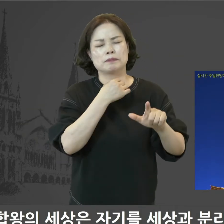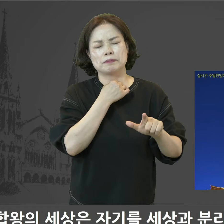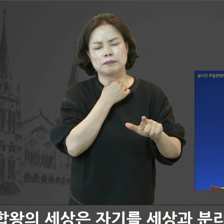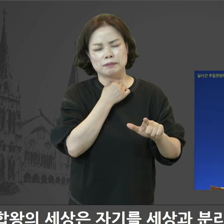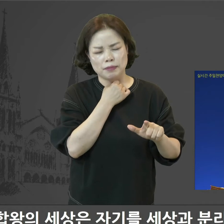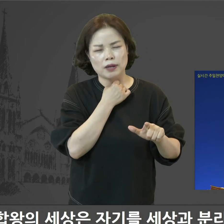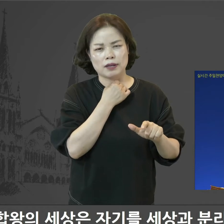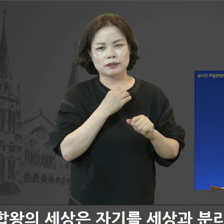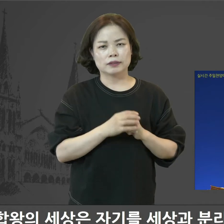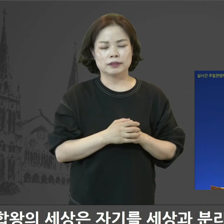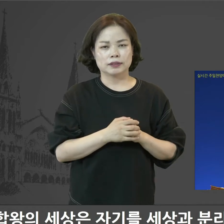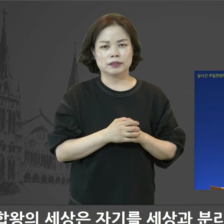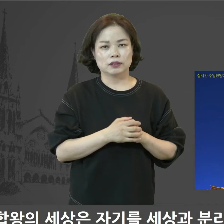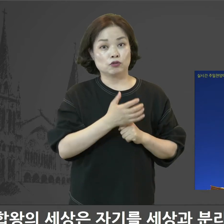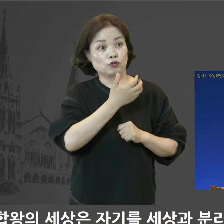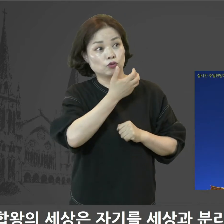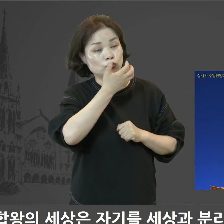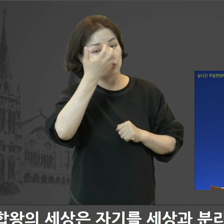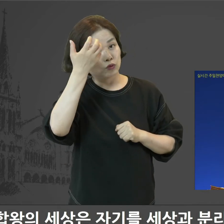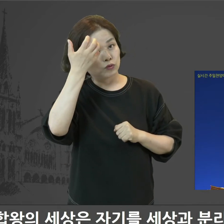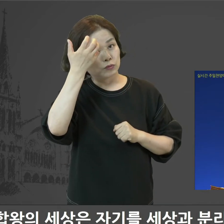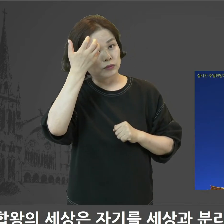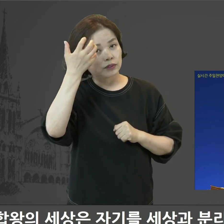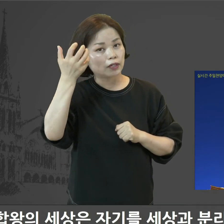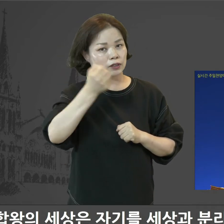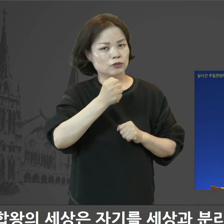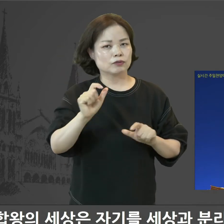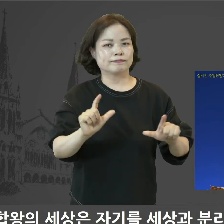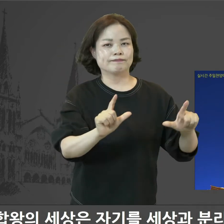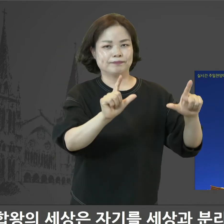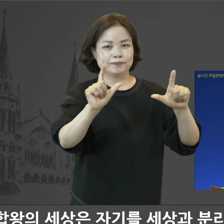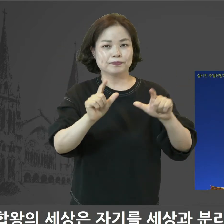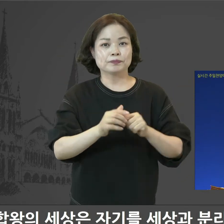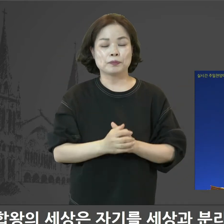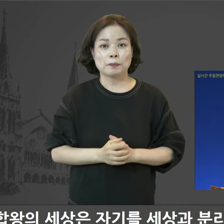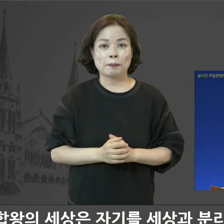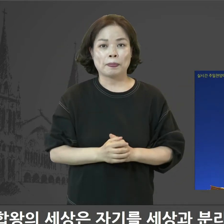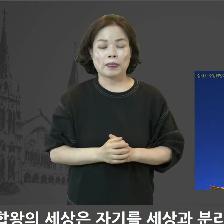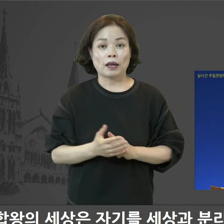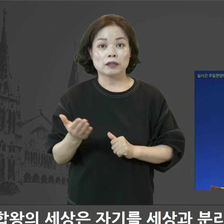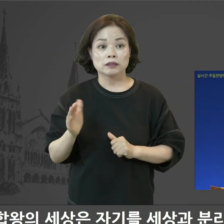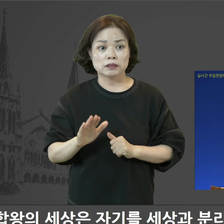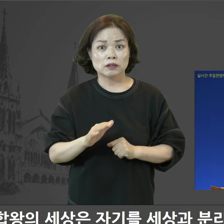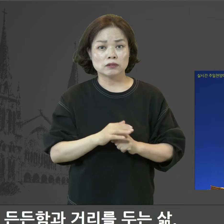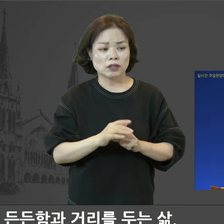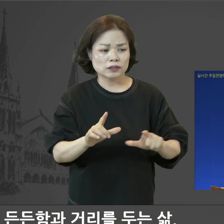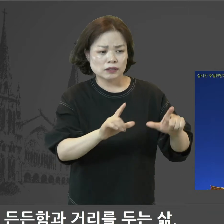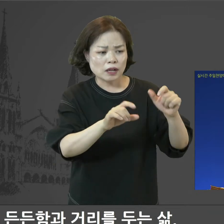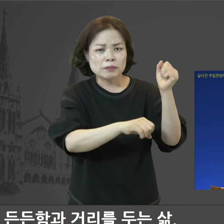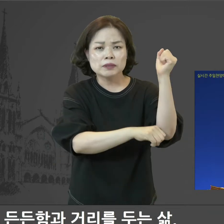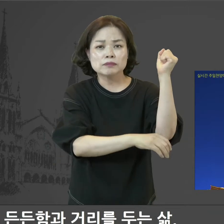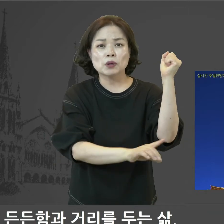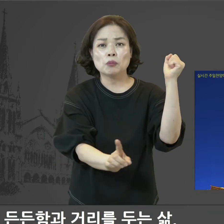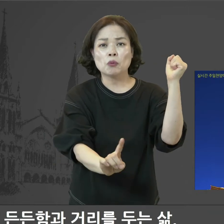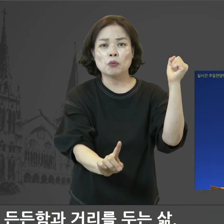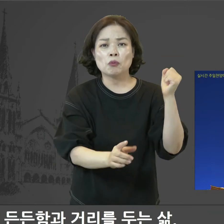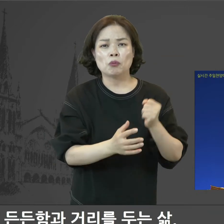바라는 그러한 꿈을 꾸고 살고 있을 것입니다. 그런데 그런 삶의 바탕은